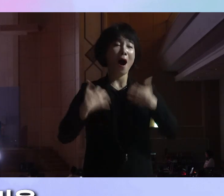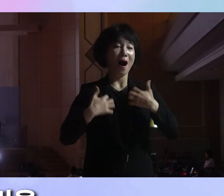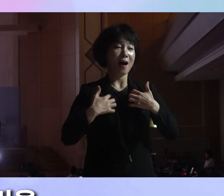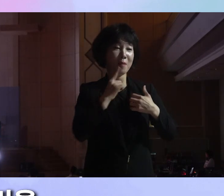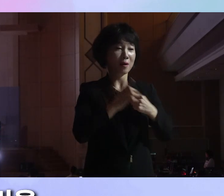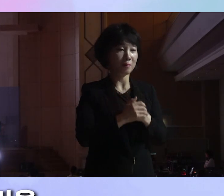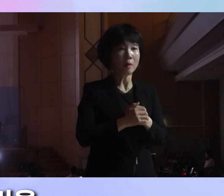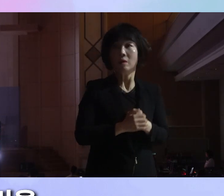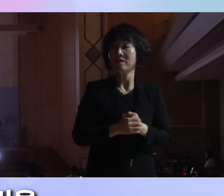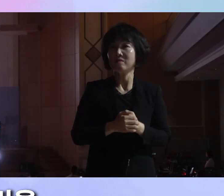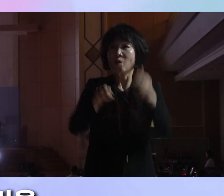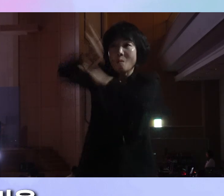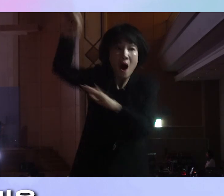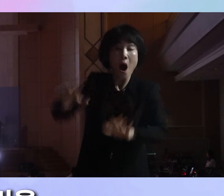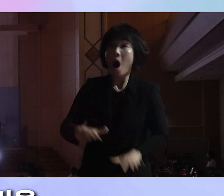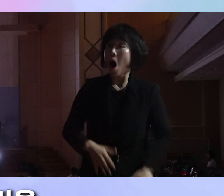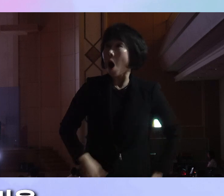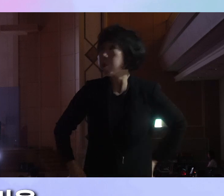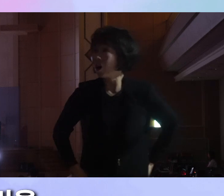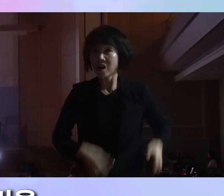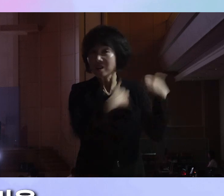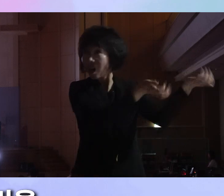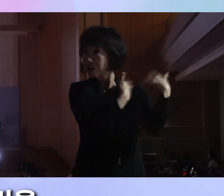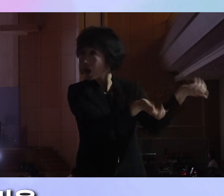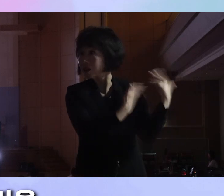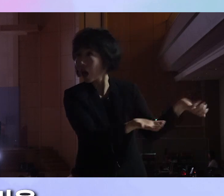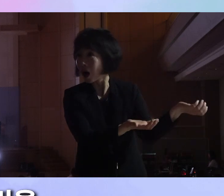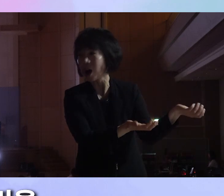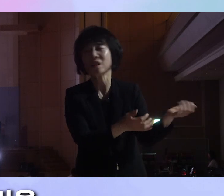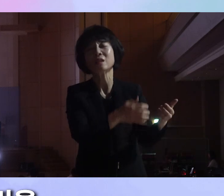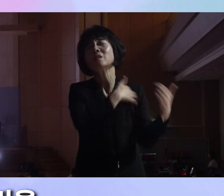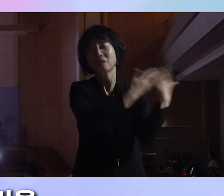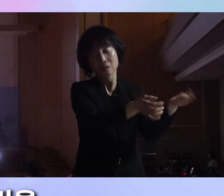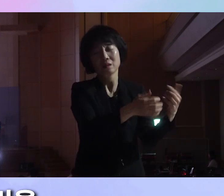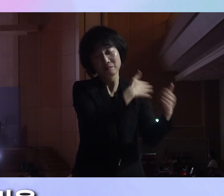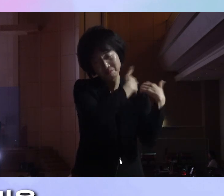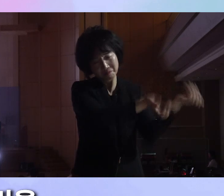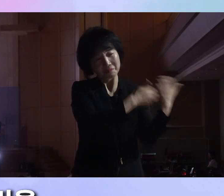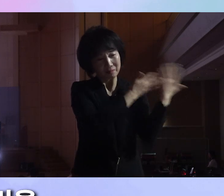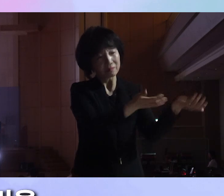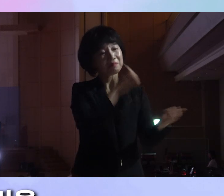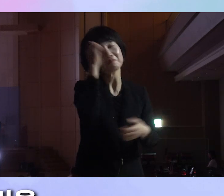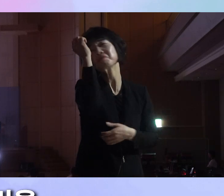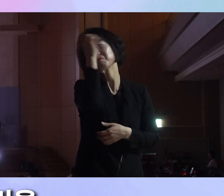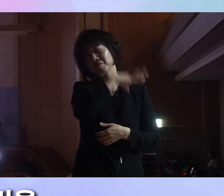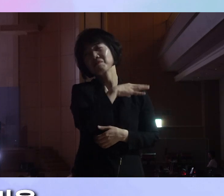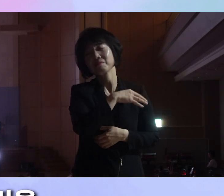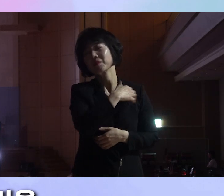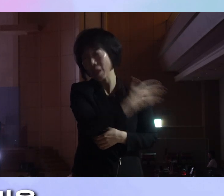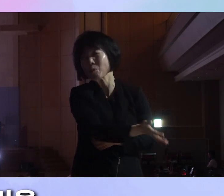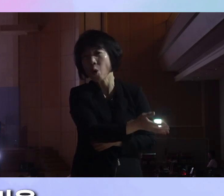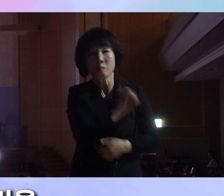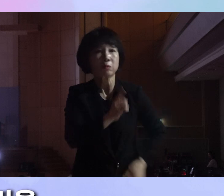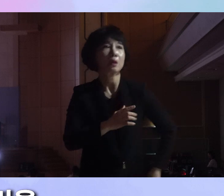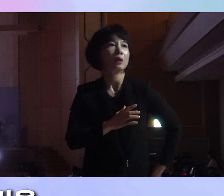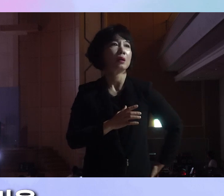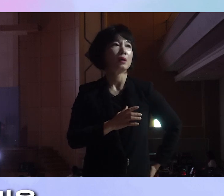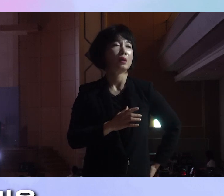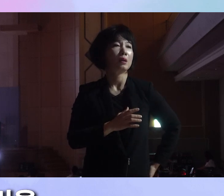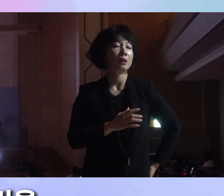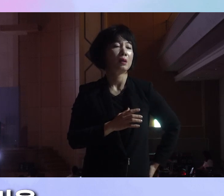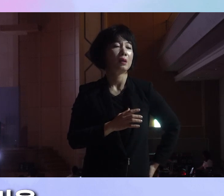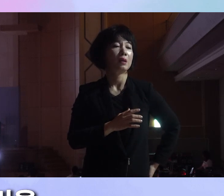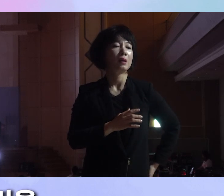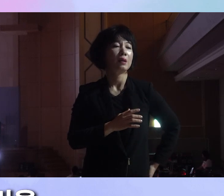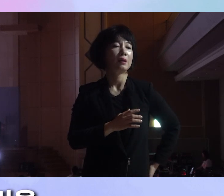사셨네. 호민관님, 저대로 가게 두실 겁니까? 냅둬. 어차피 도망갈 것 같지도 않으니까.